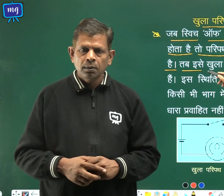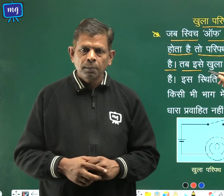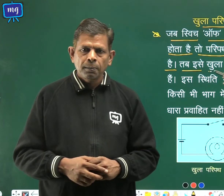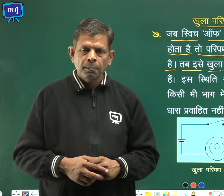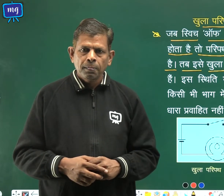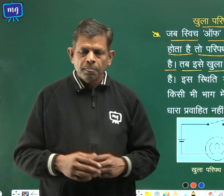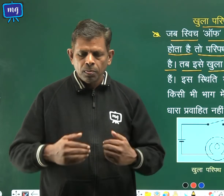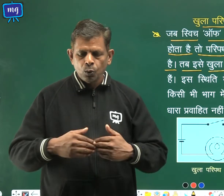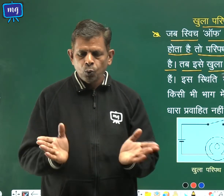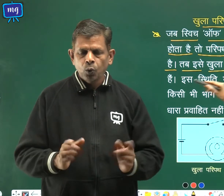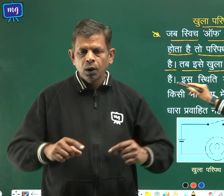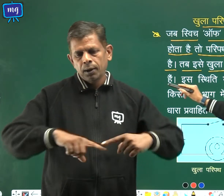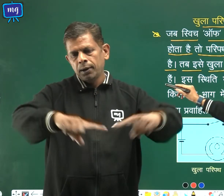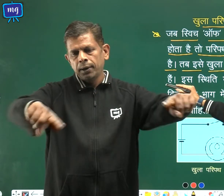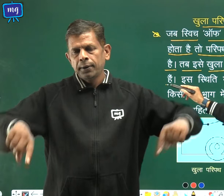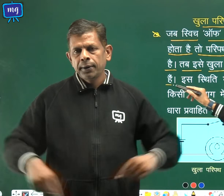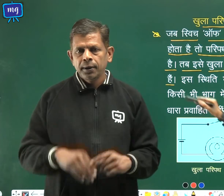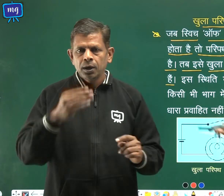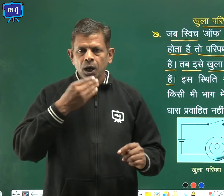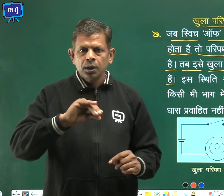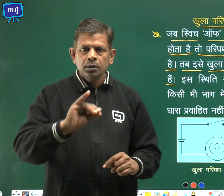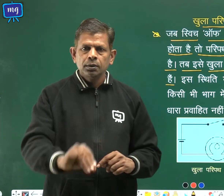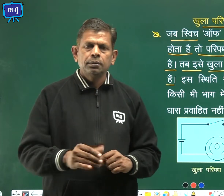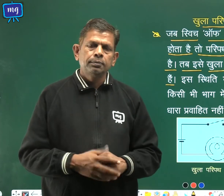खुला परिपथ कहते हैं।